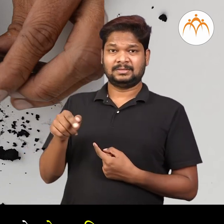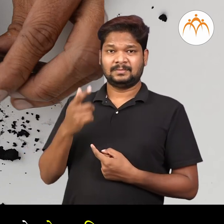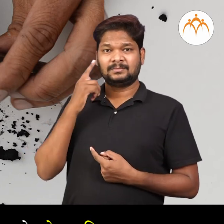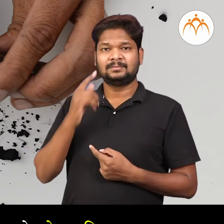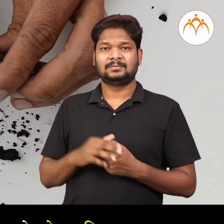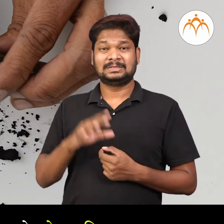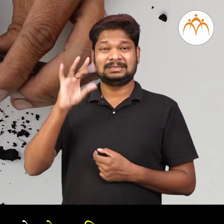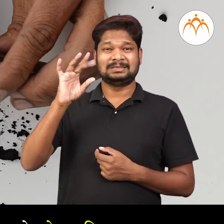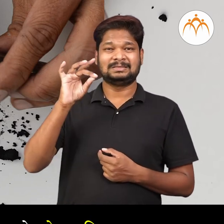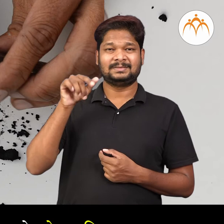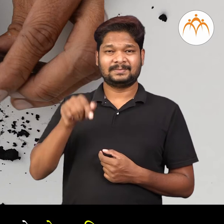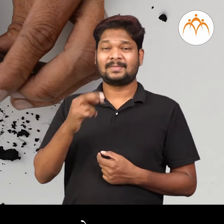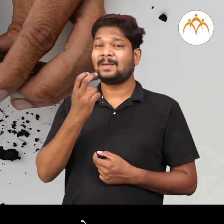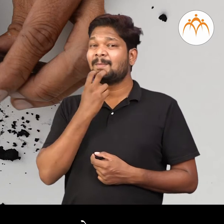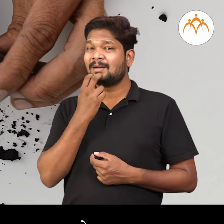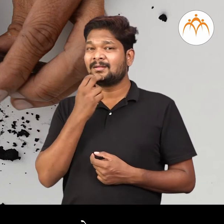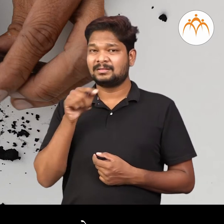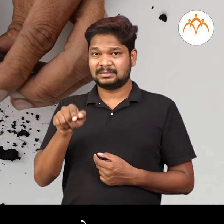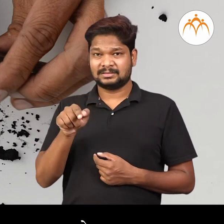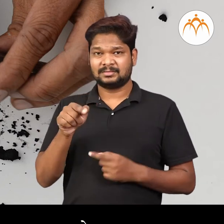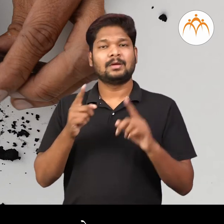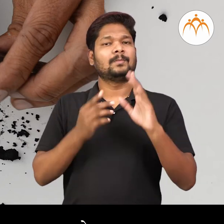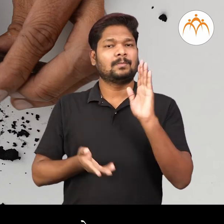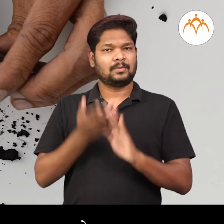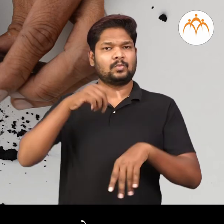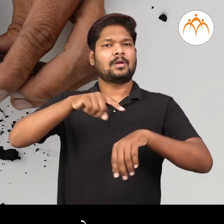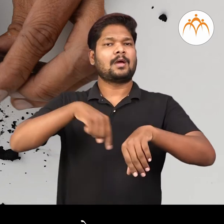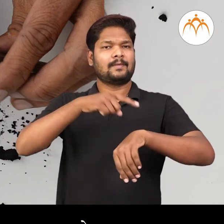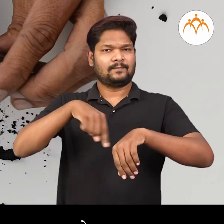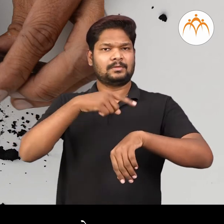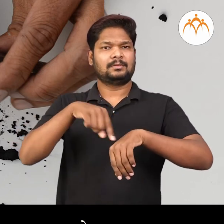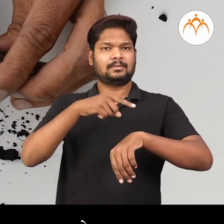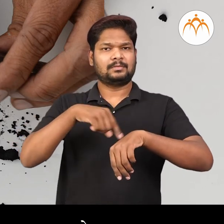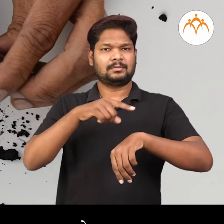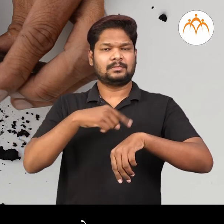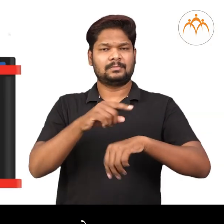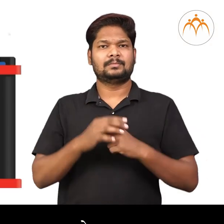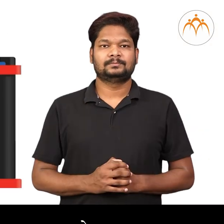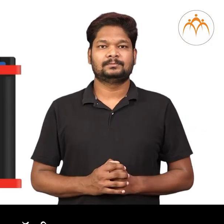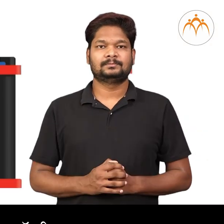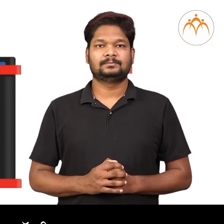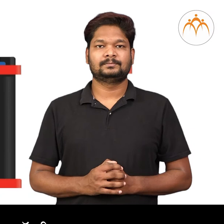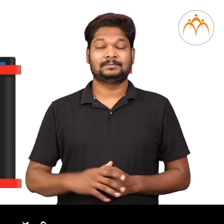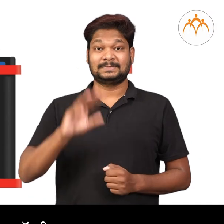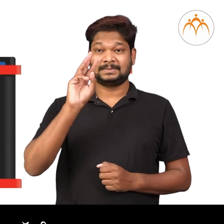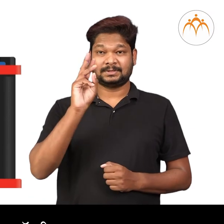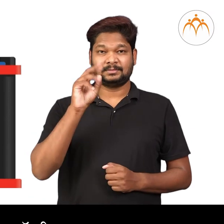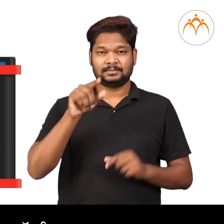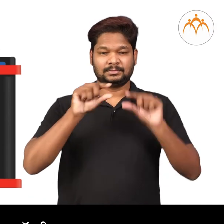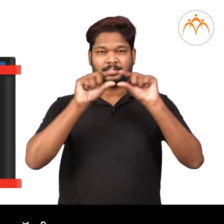कूड़ा विद्युतघर जी हां जातक आर्टिका राशि तीन